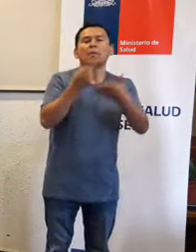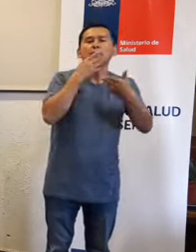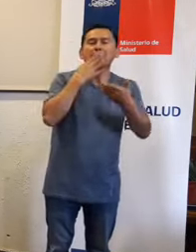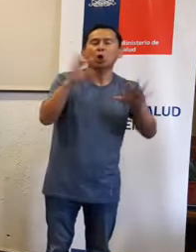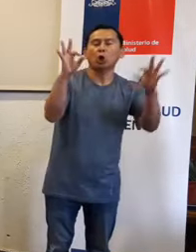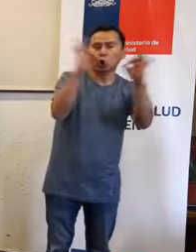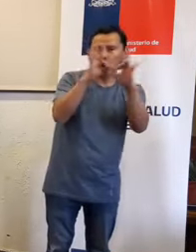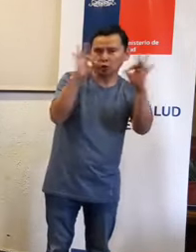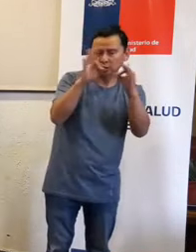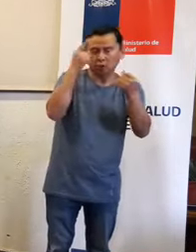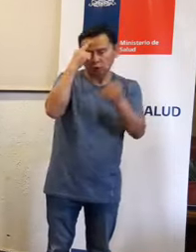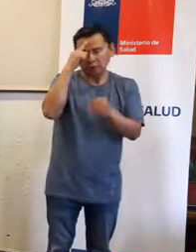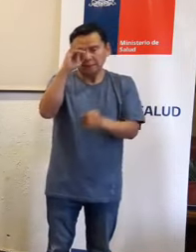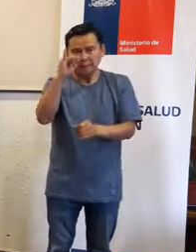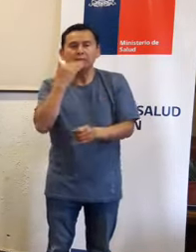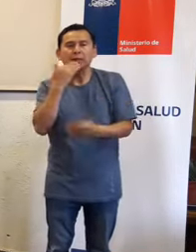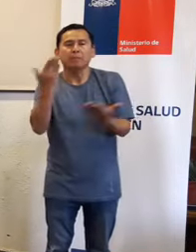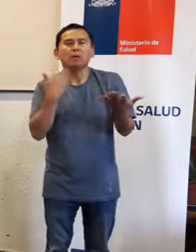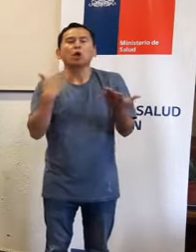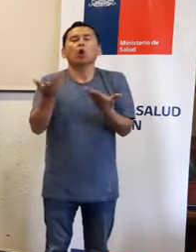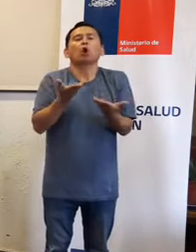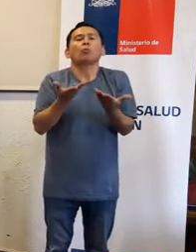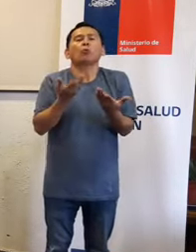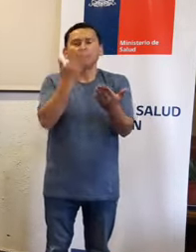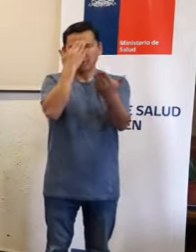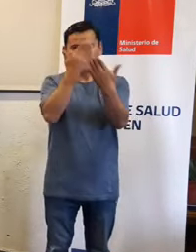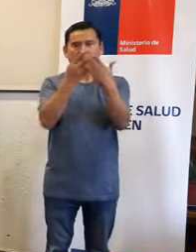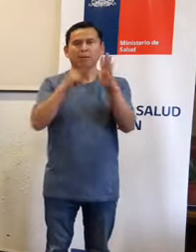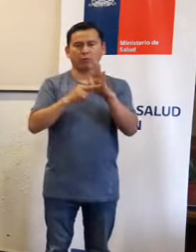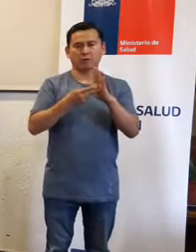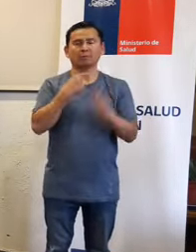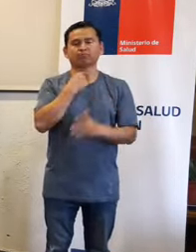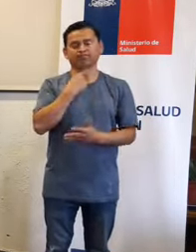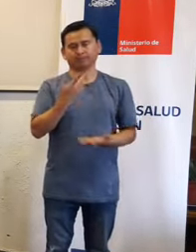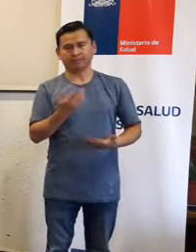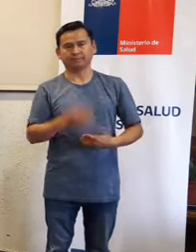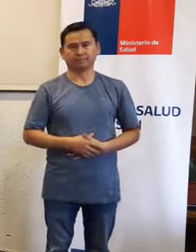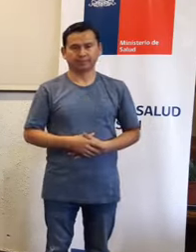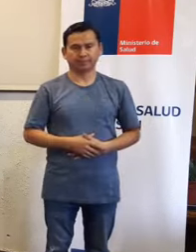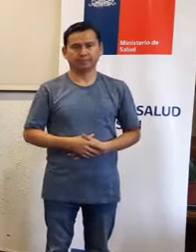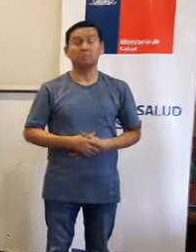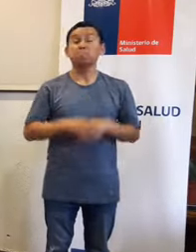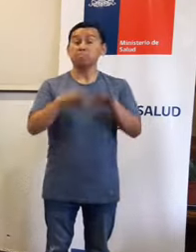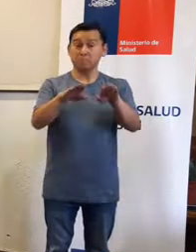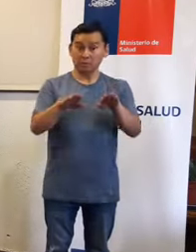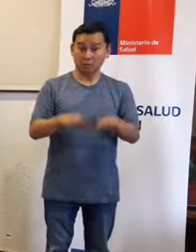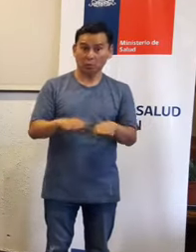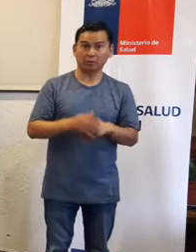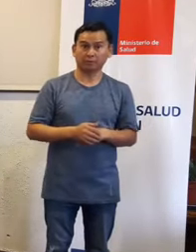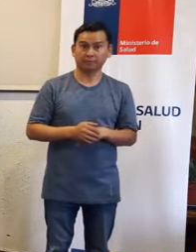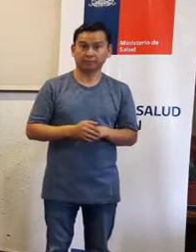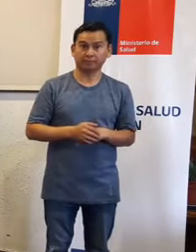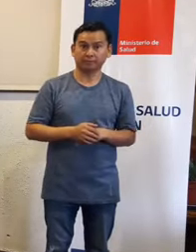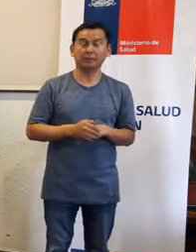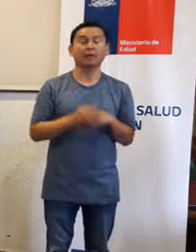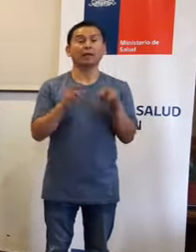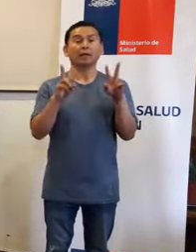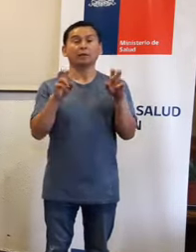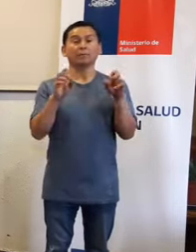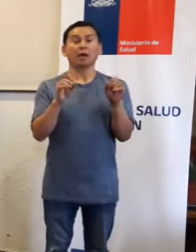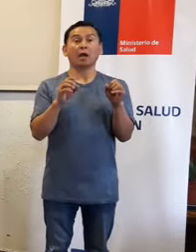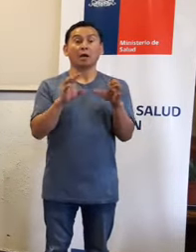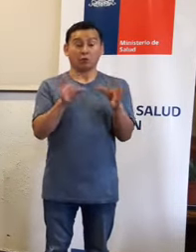permitan abordar de mejor manera y comunitariamente la realidad que nos afecta. Asimismo, como a través del